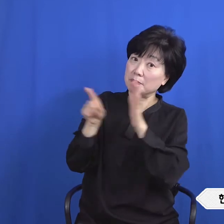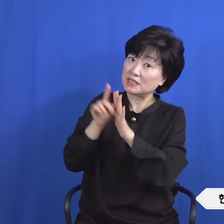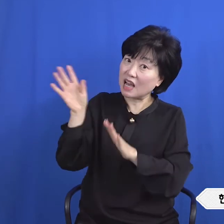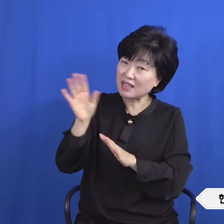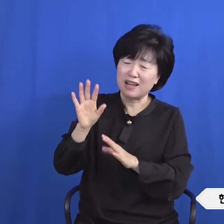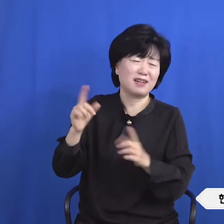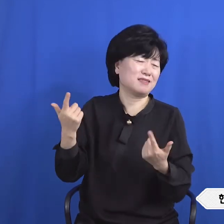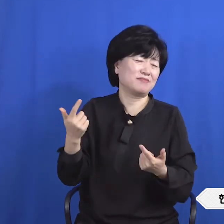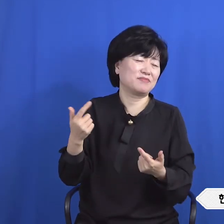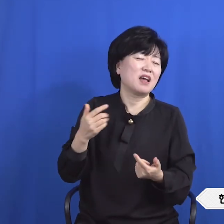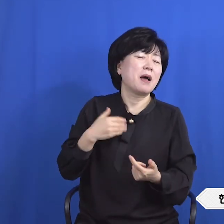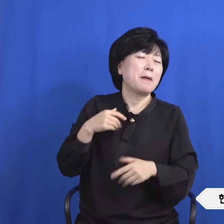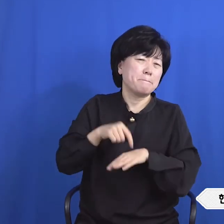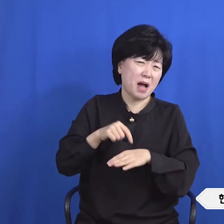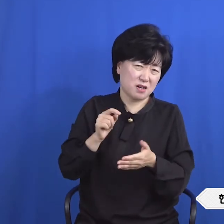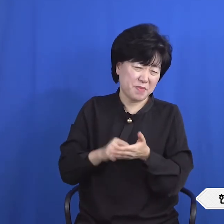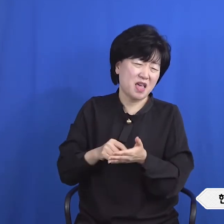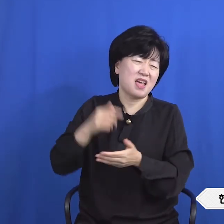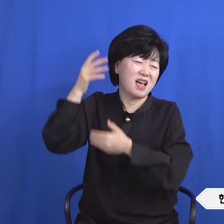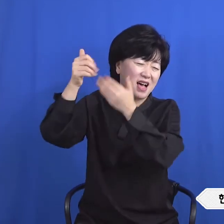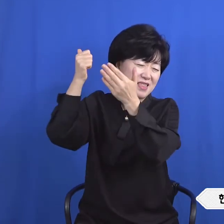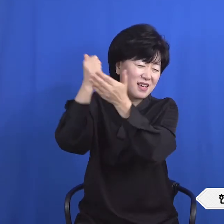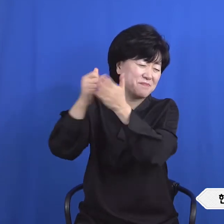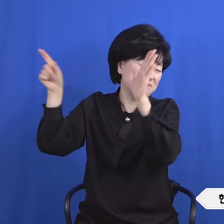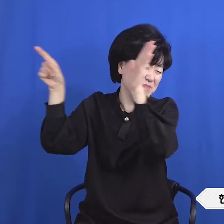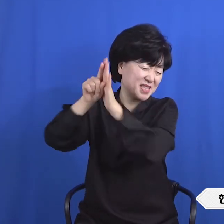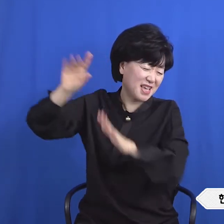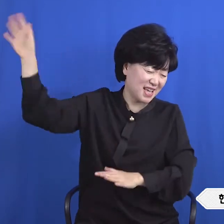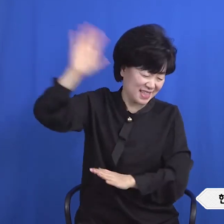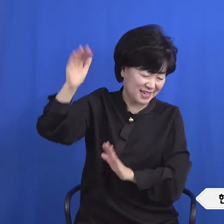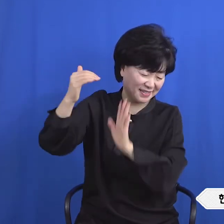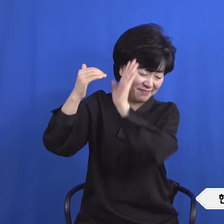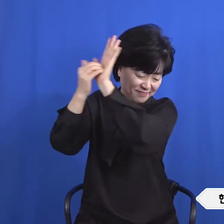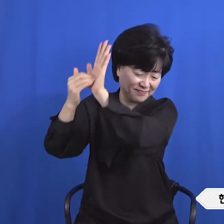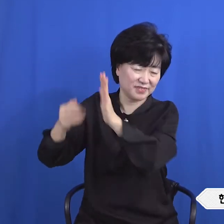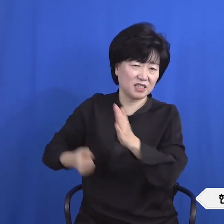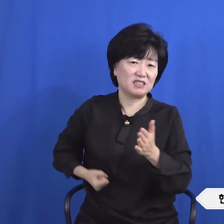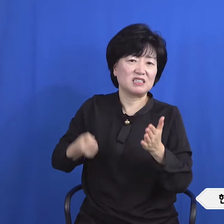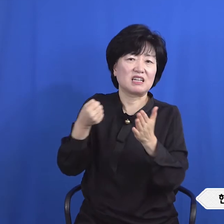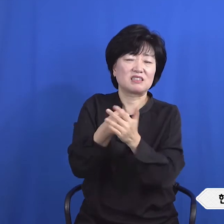하나님을 안 믿겠다고 마음에 작정을 하기 때문에 안 믿는 것입니다.